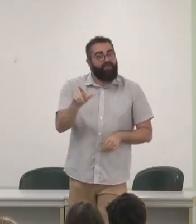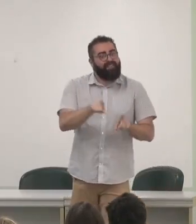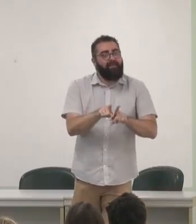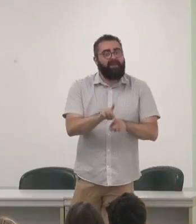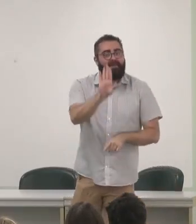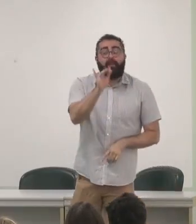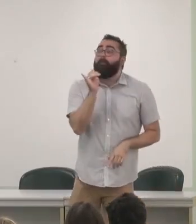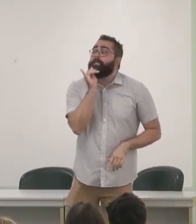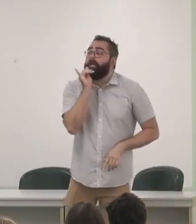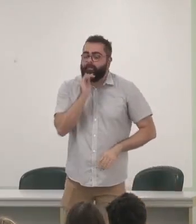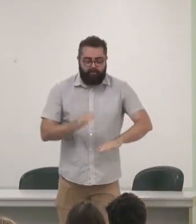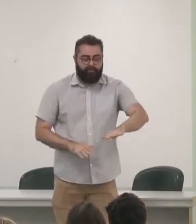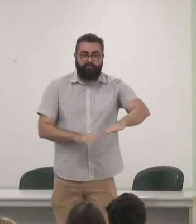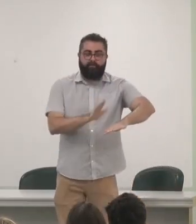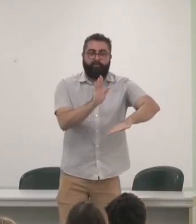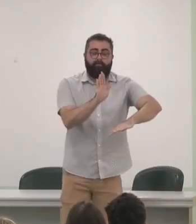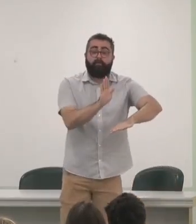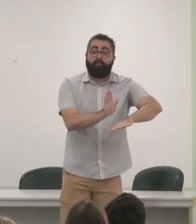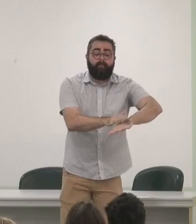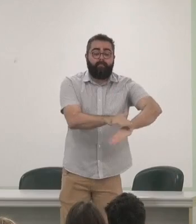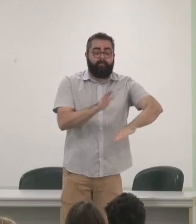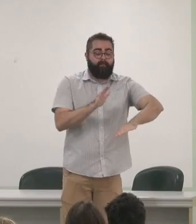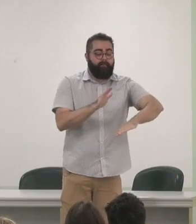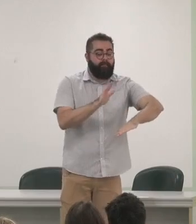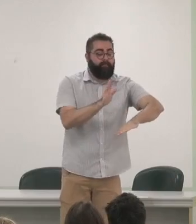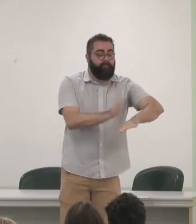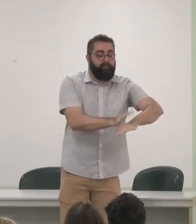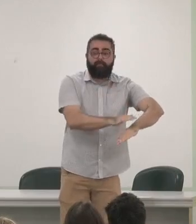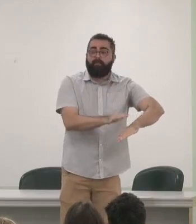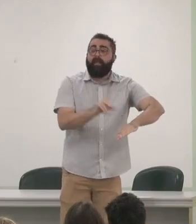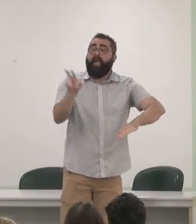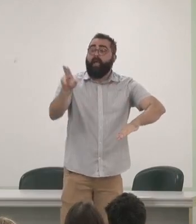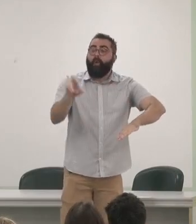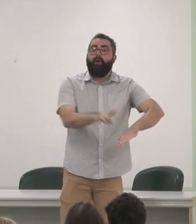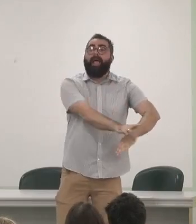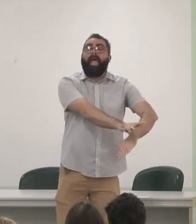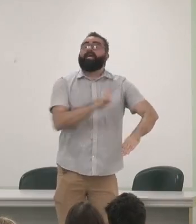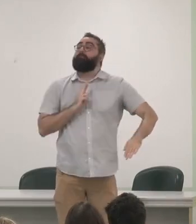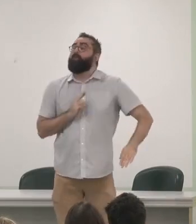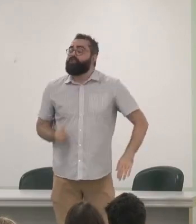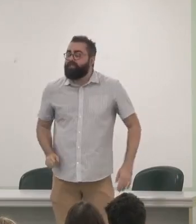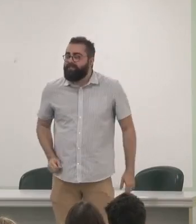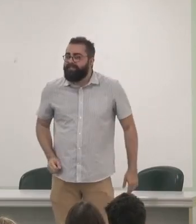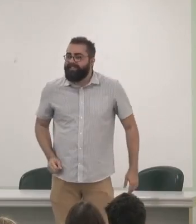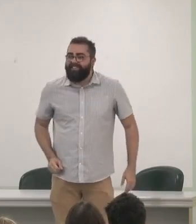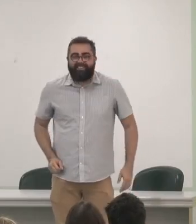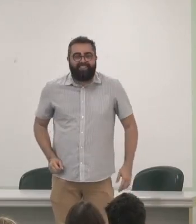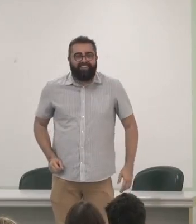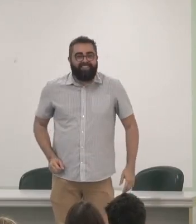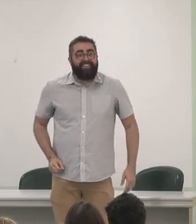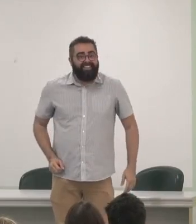ela também utiliza toques distintos. Então, eu tenho toques assim rápidos, que é para poder me responder, né?